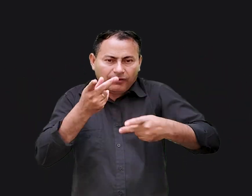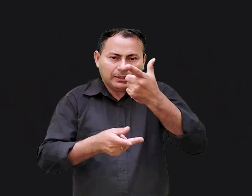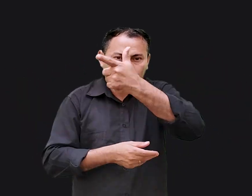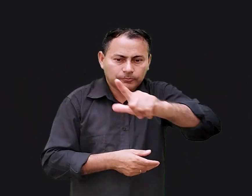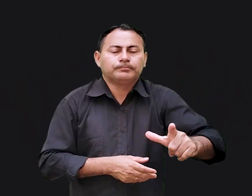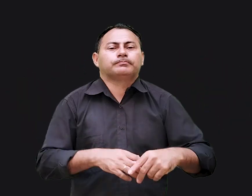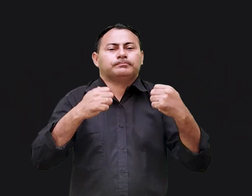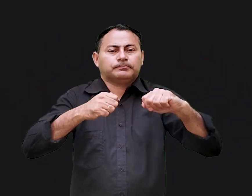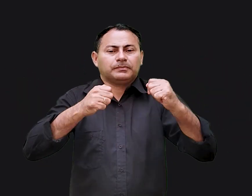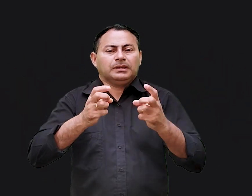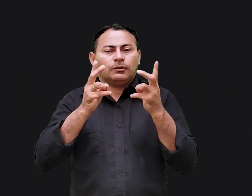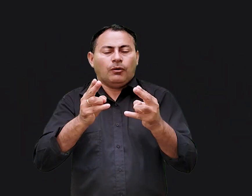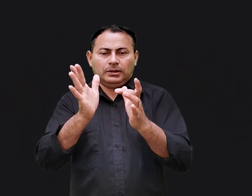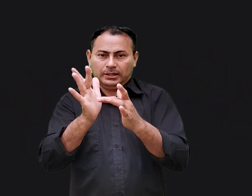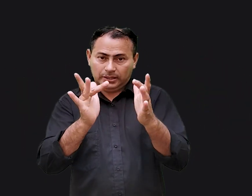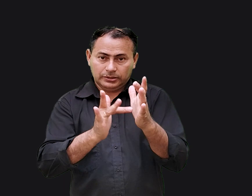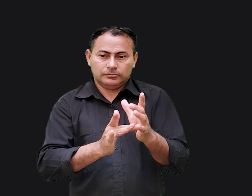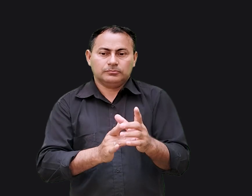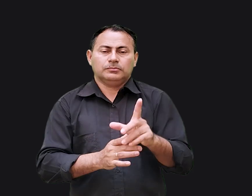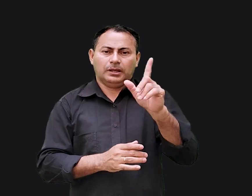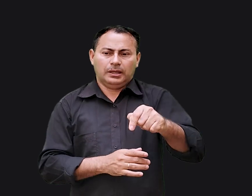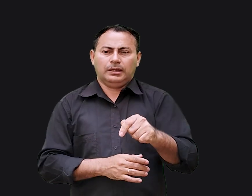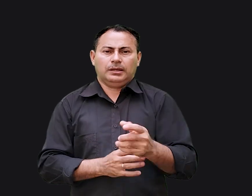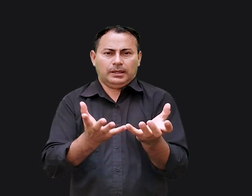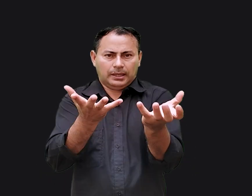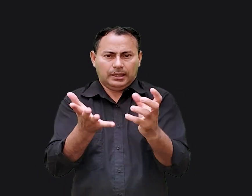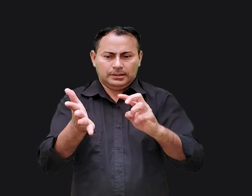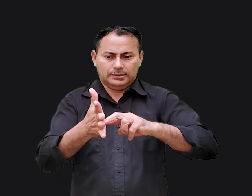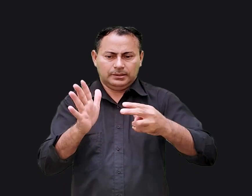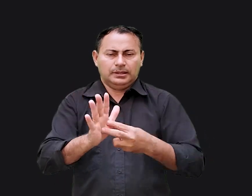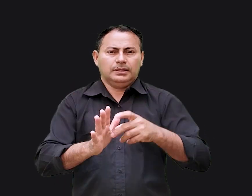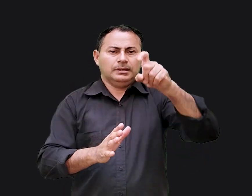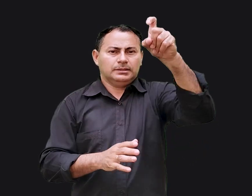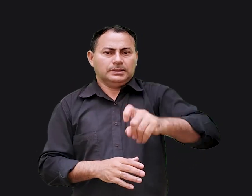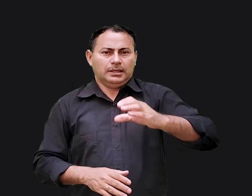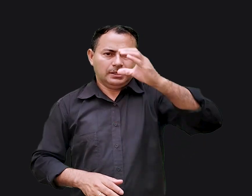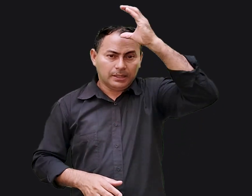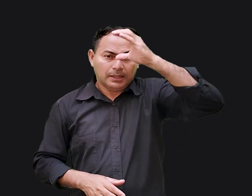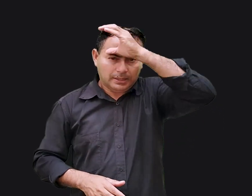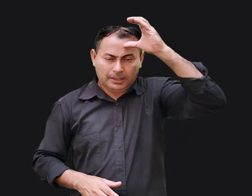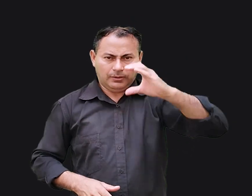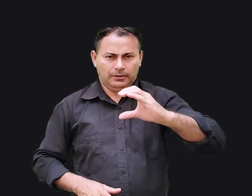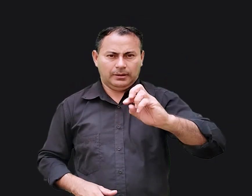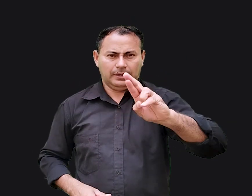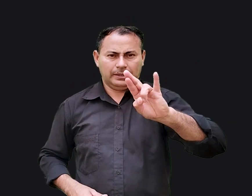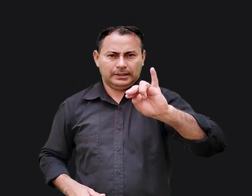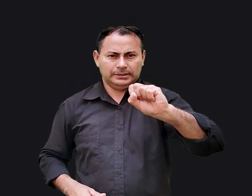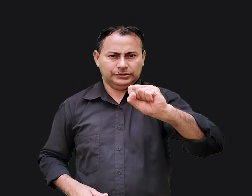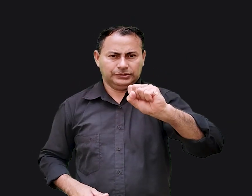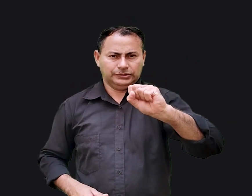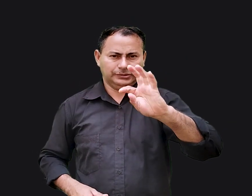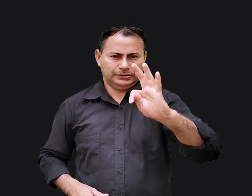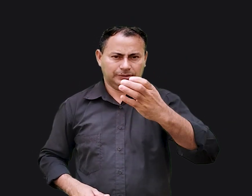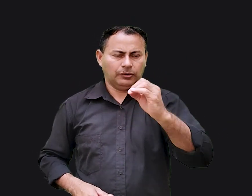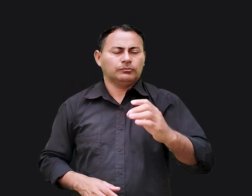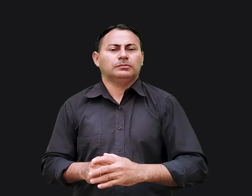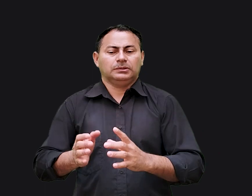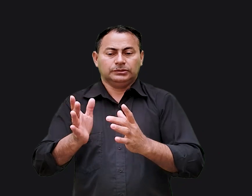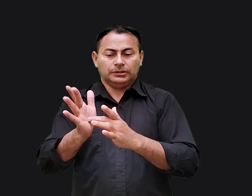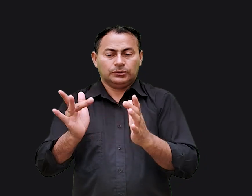hein? Devemos ser como Cristo. É isto que quer dizer ser cristão. Quando Jesus deixou este mundo terreno, ele disse a